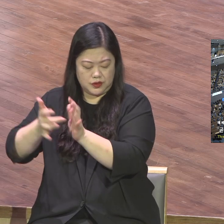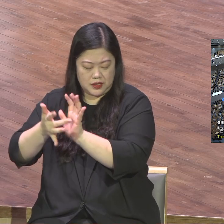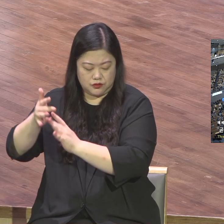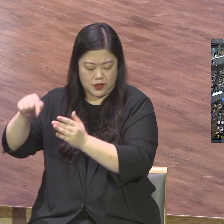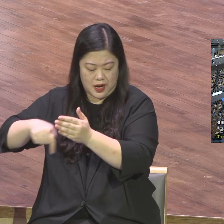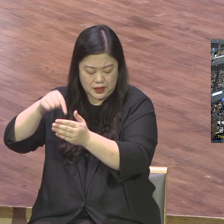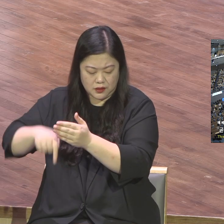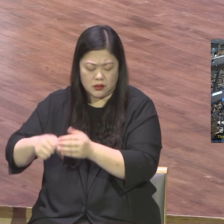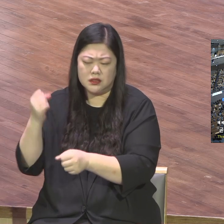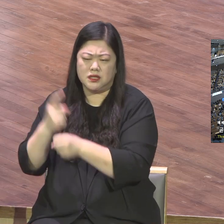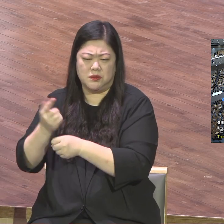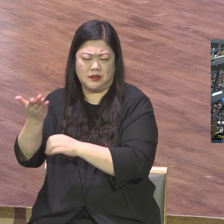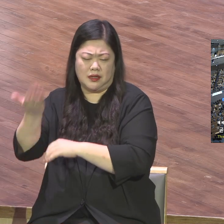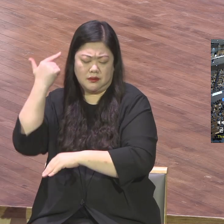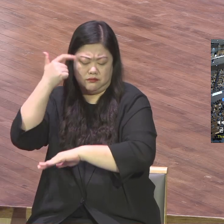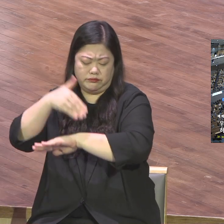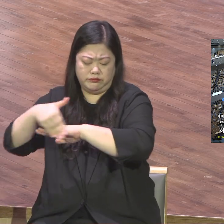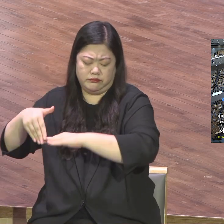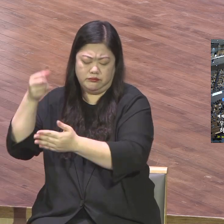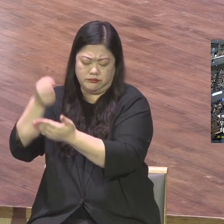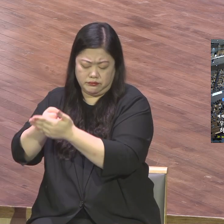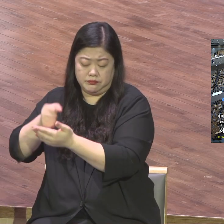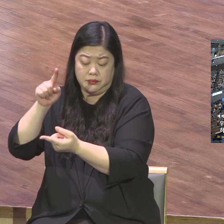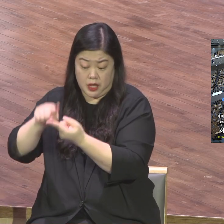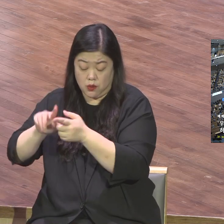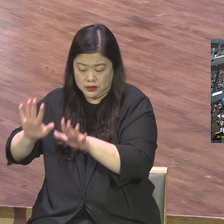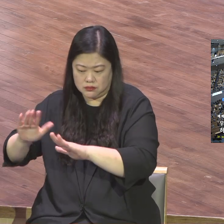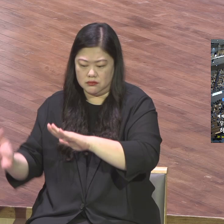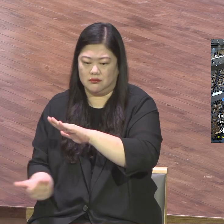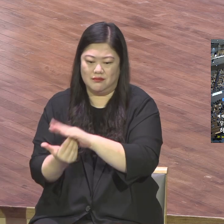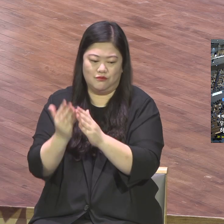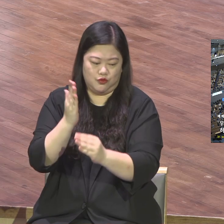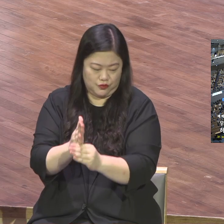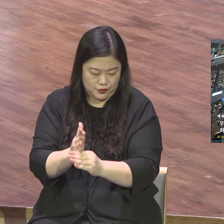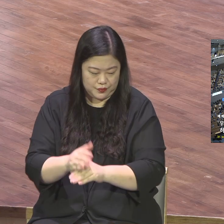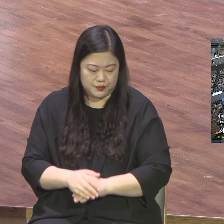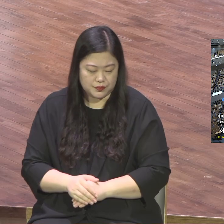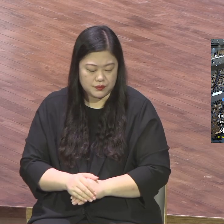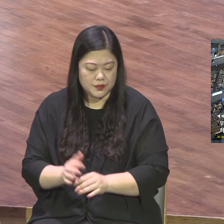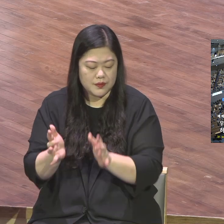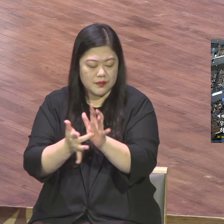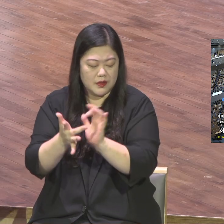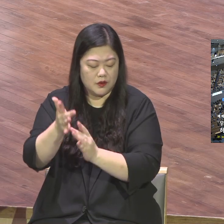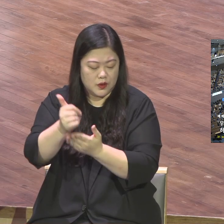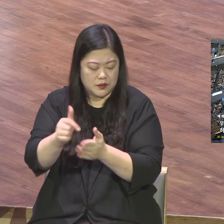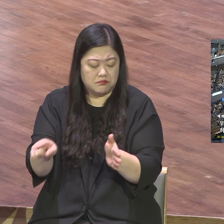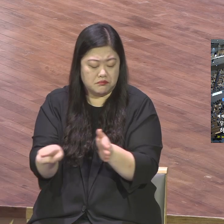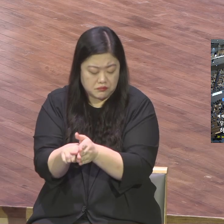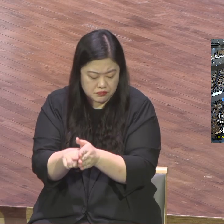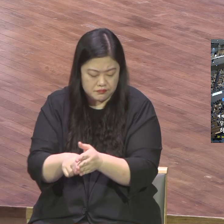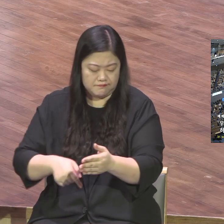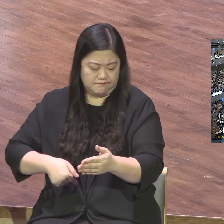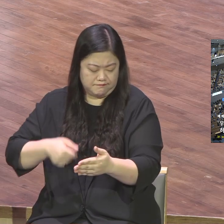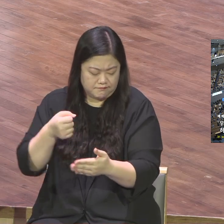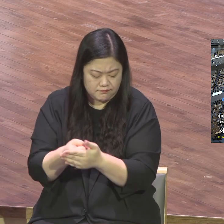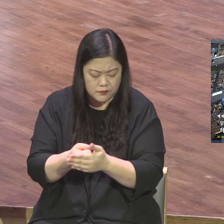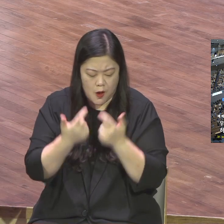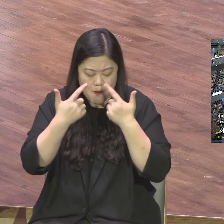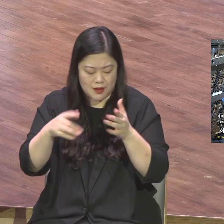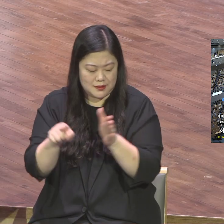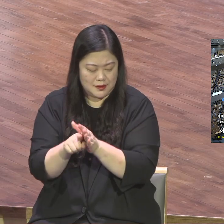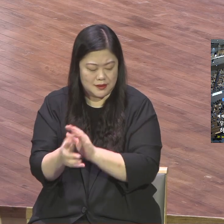안에서 예정하신 뜻대로 하신 것이라. 우리가 그 안에서 그를 믿음으로 말미암아 담대함과 확신을